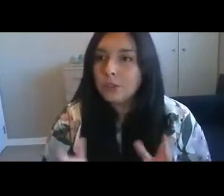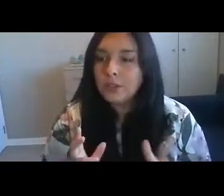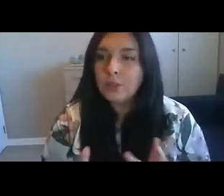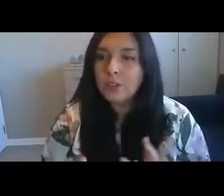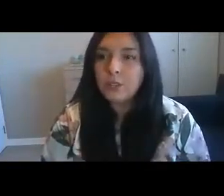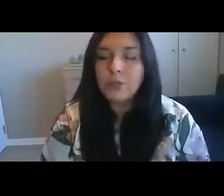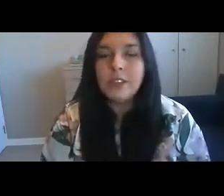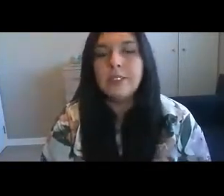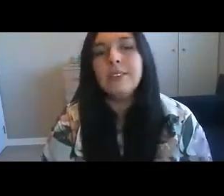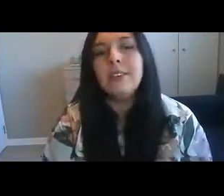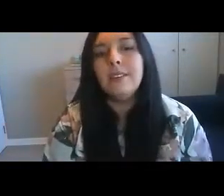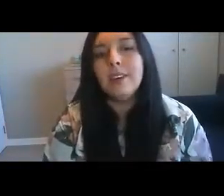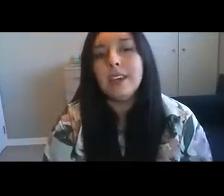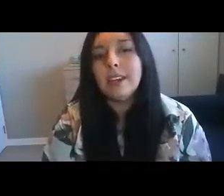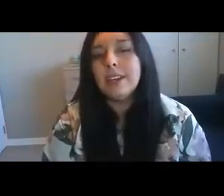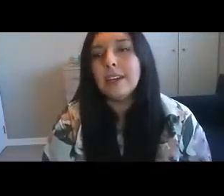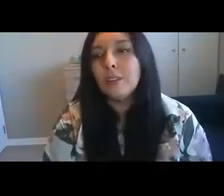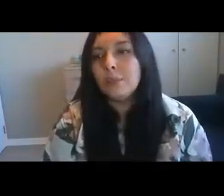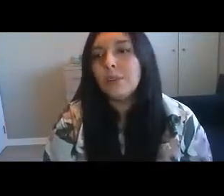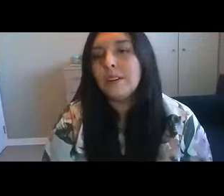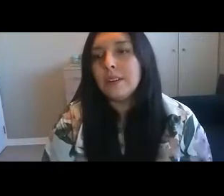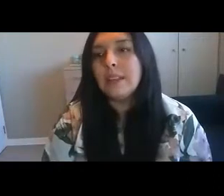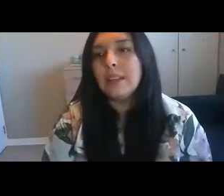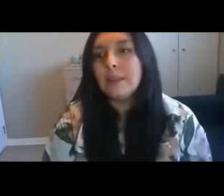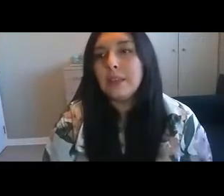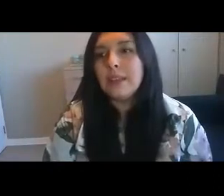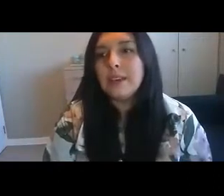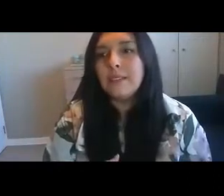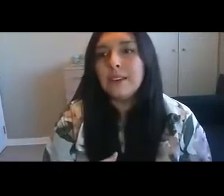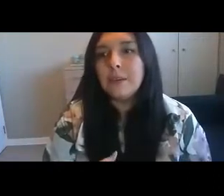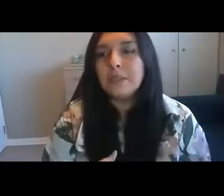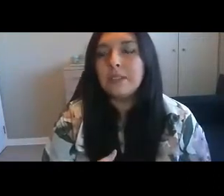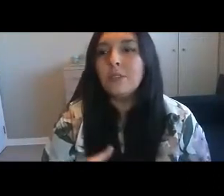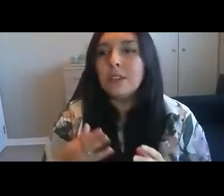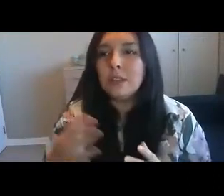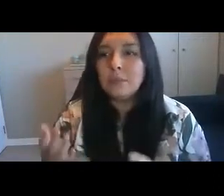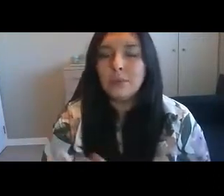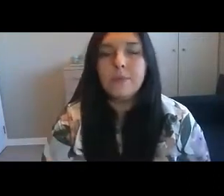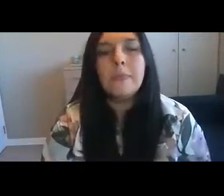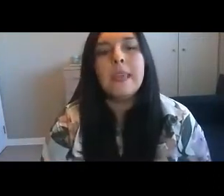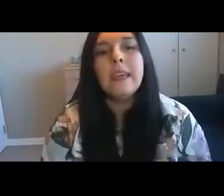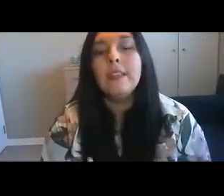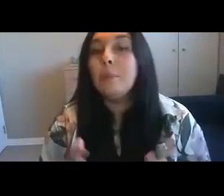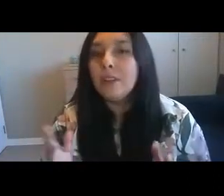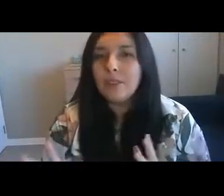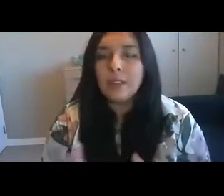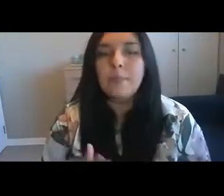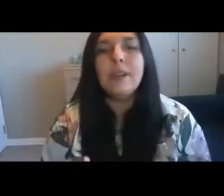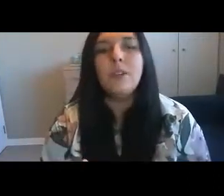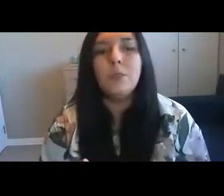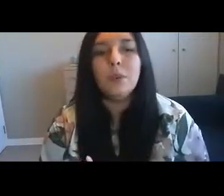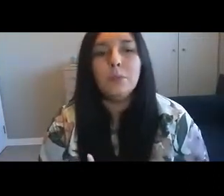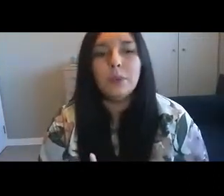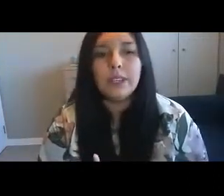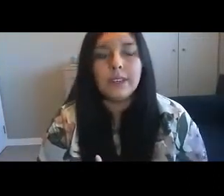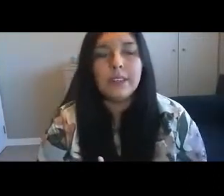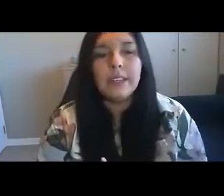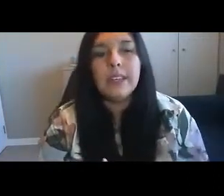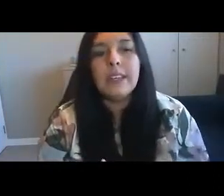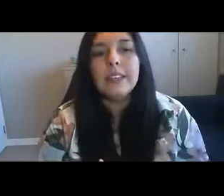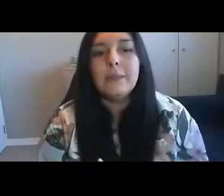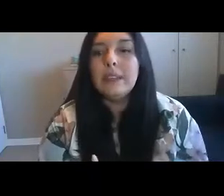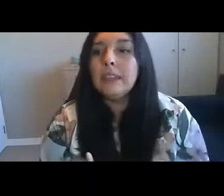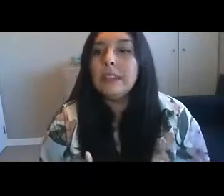28 o 29 estudiantes, se va a ir agregando probablemente a la medida que va pasando el tiempo. Después les voy a explicar un poco el por qué.